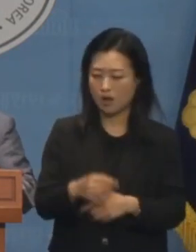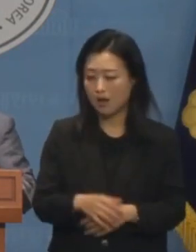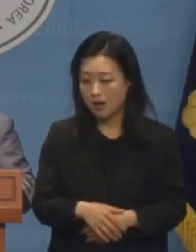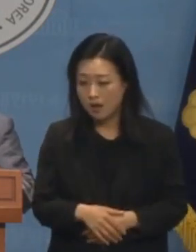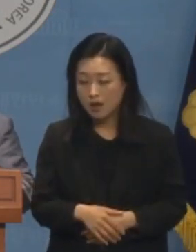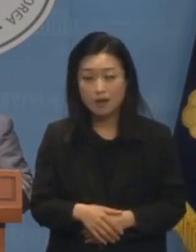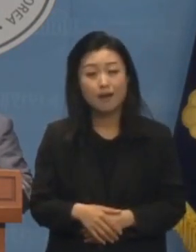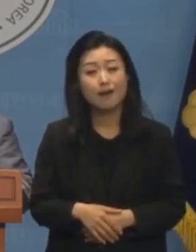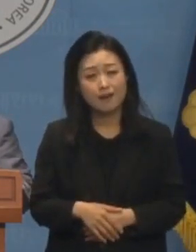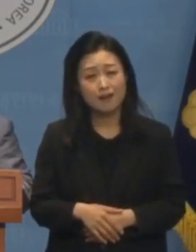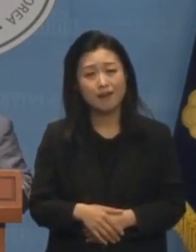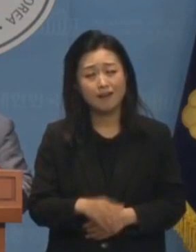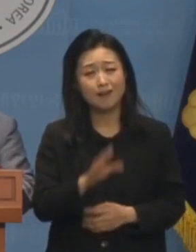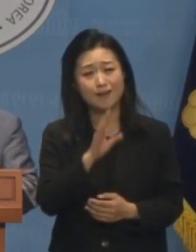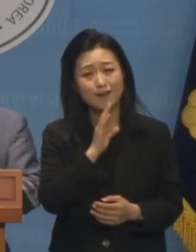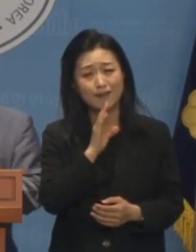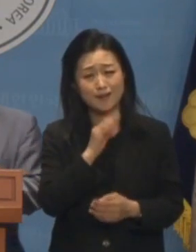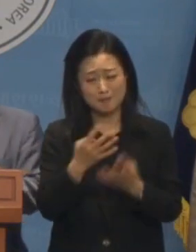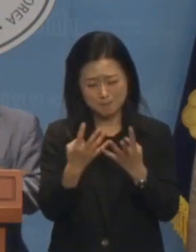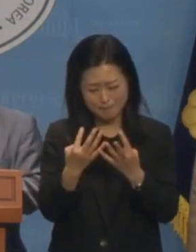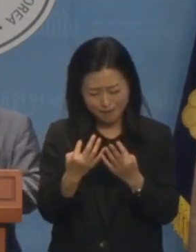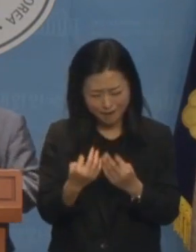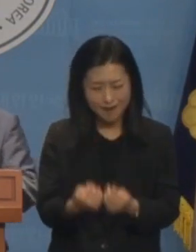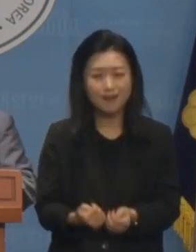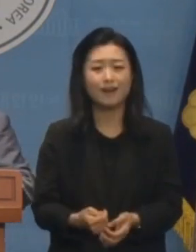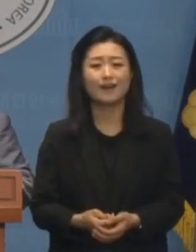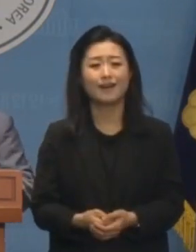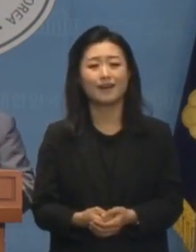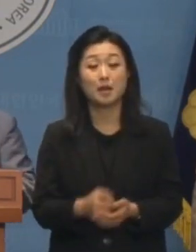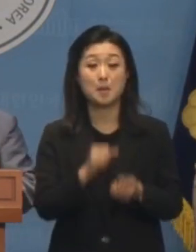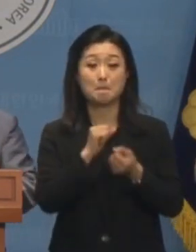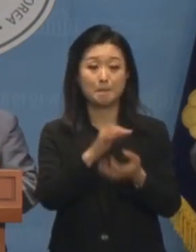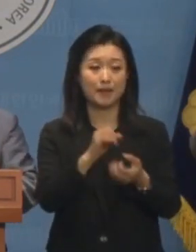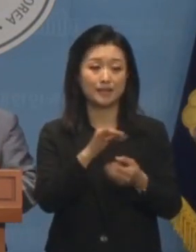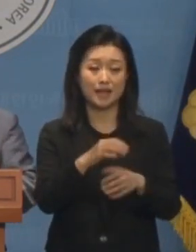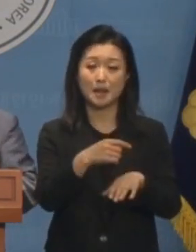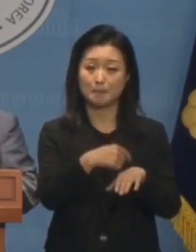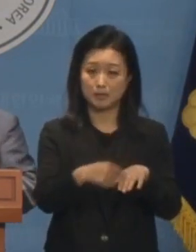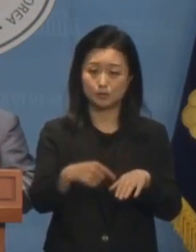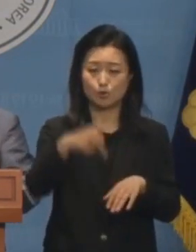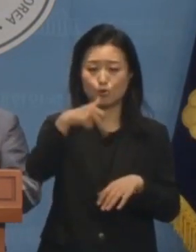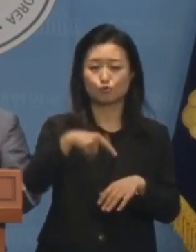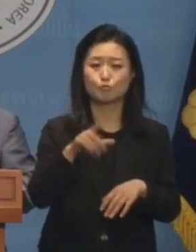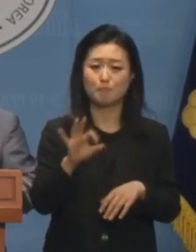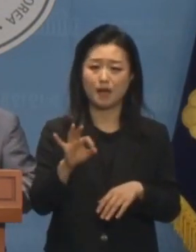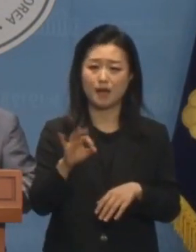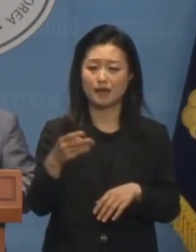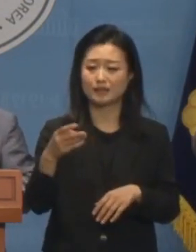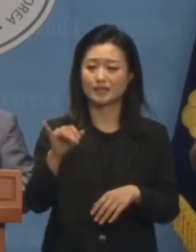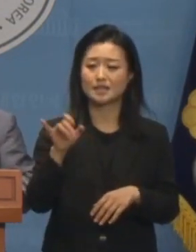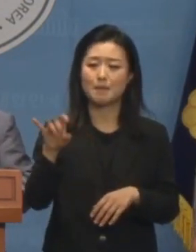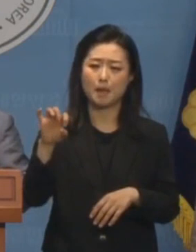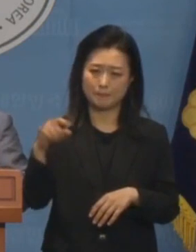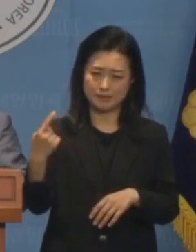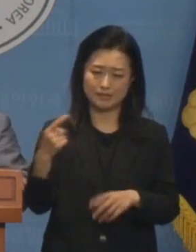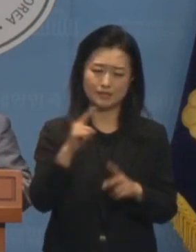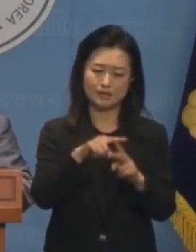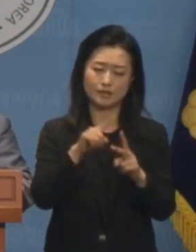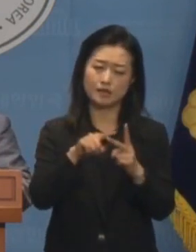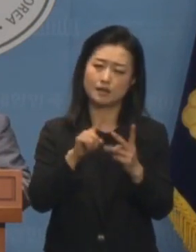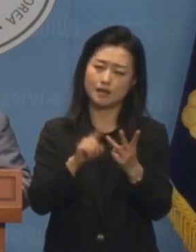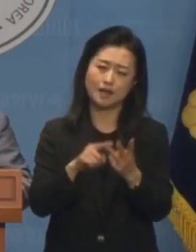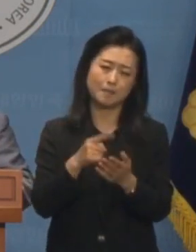실제로 가장 많은 상담과 제보가 배달의 민족, 쿠팡, TMF 사태와 관련된